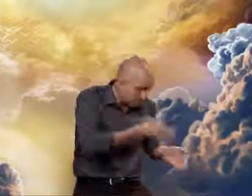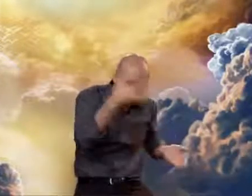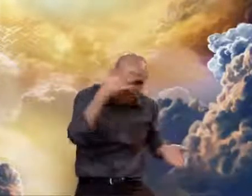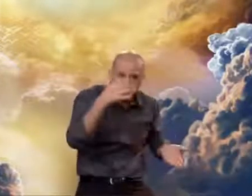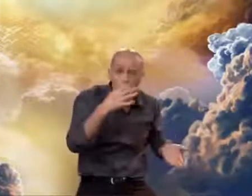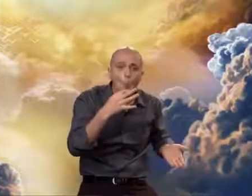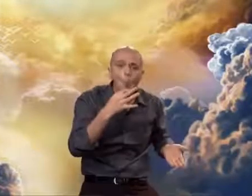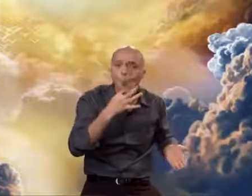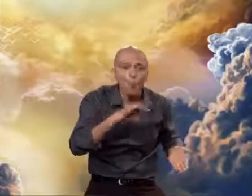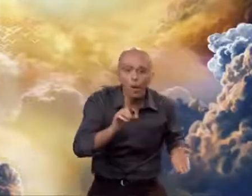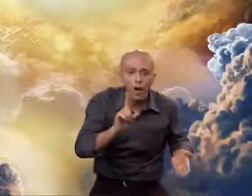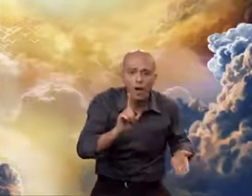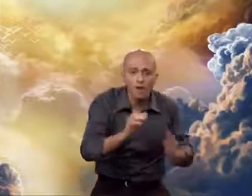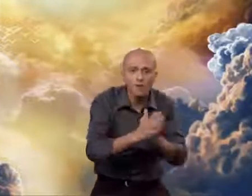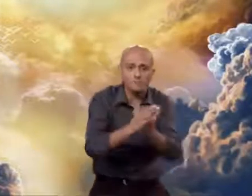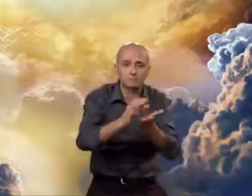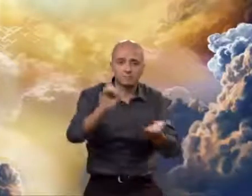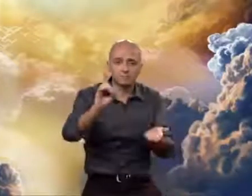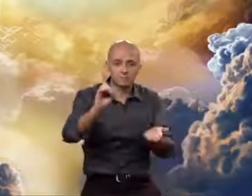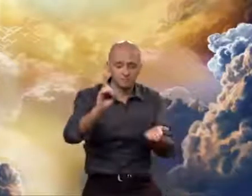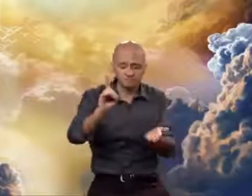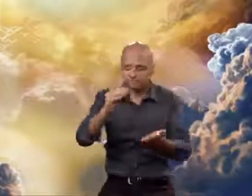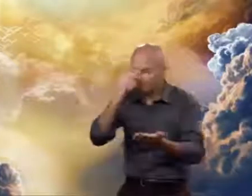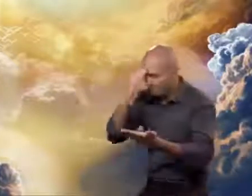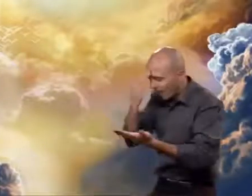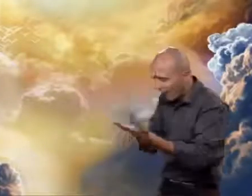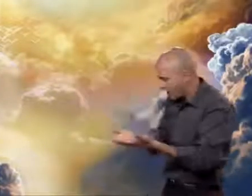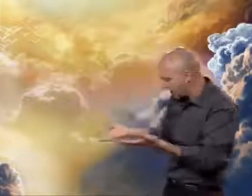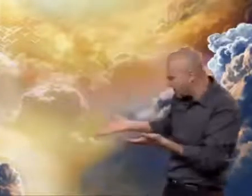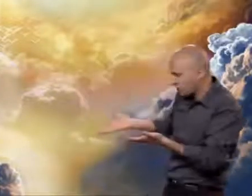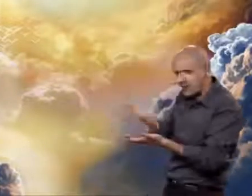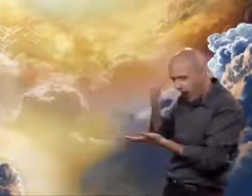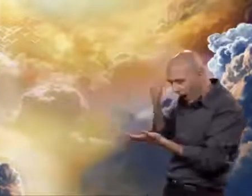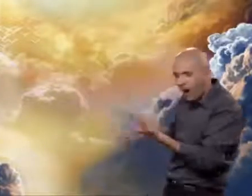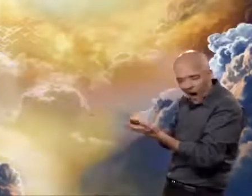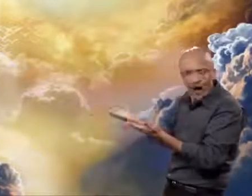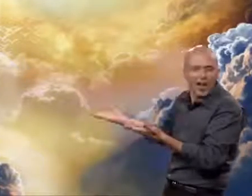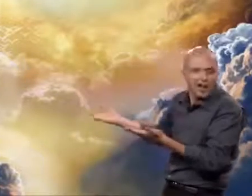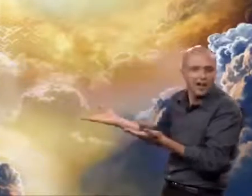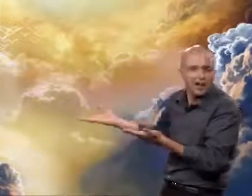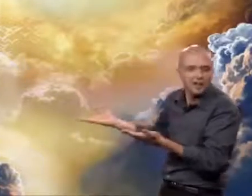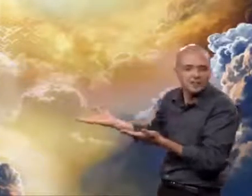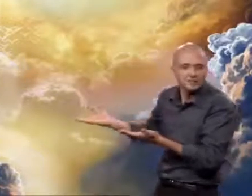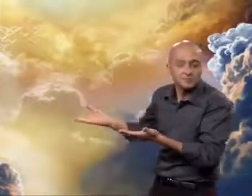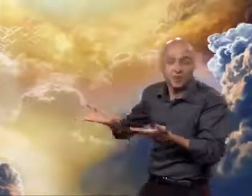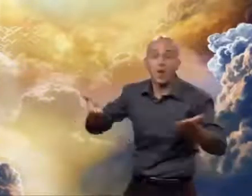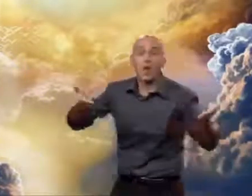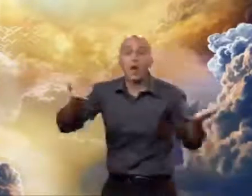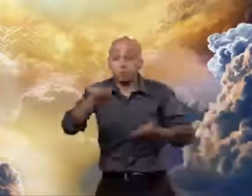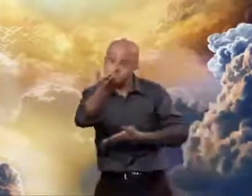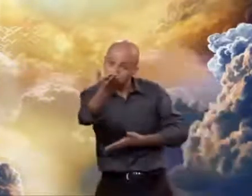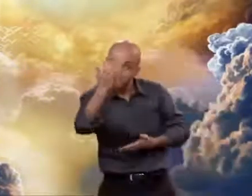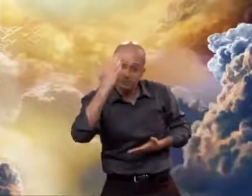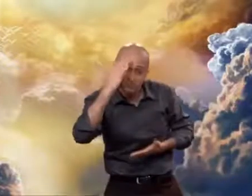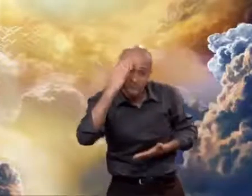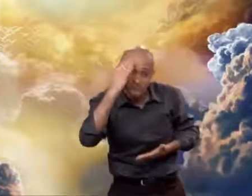preditas meras imposturas. As pessoas são enganadas por sinais que os agentes de Satanás realmente efetuam, e não por aquilo